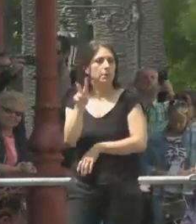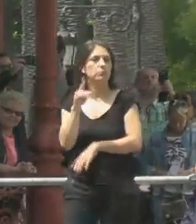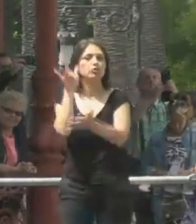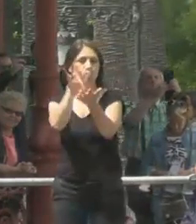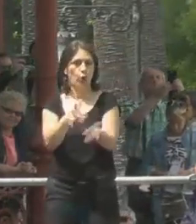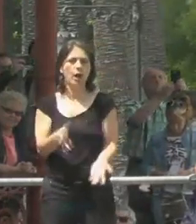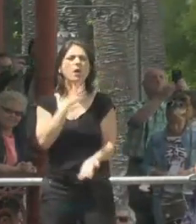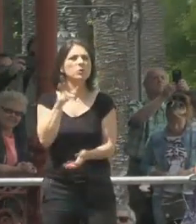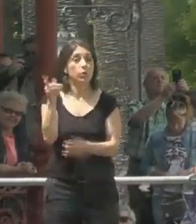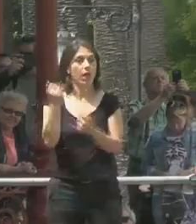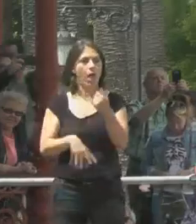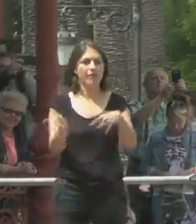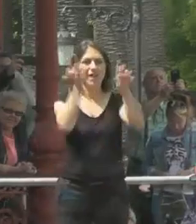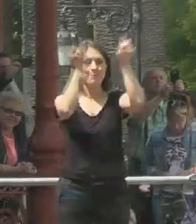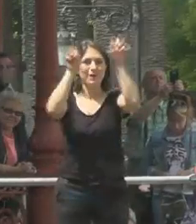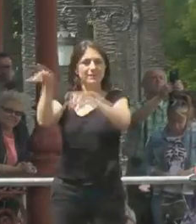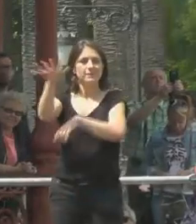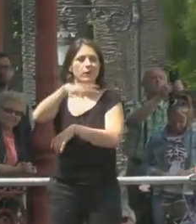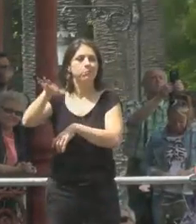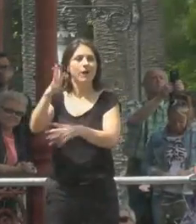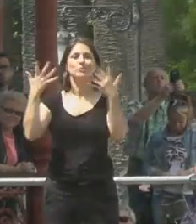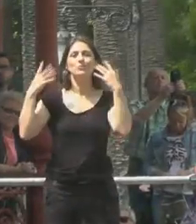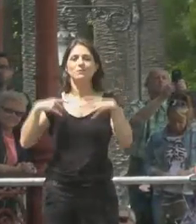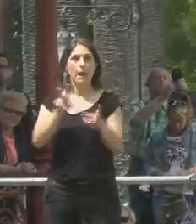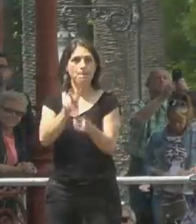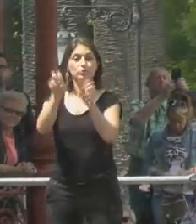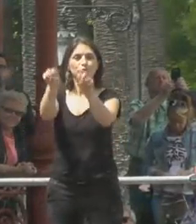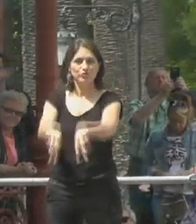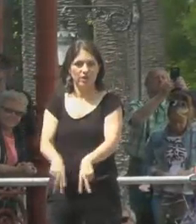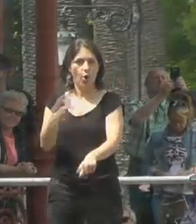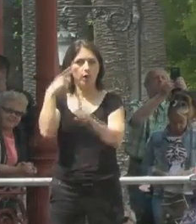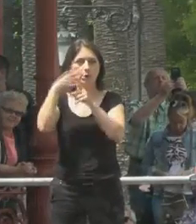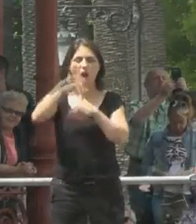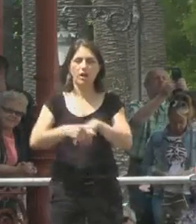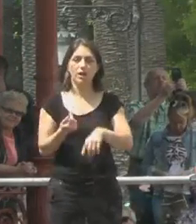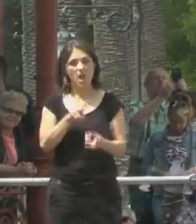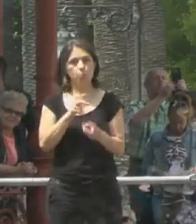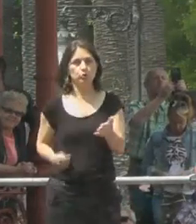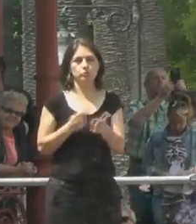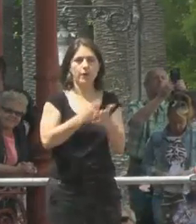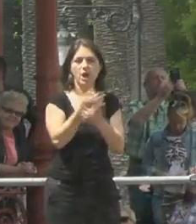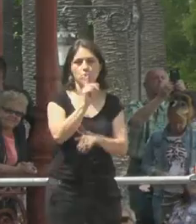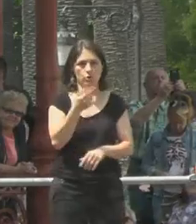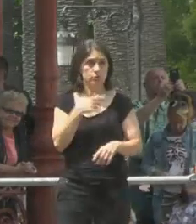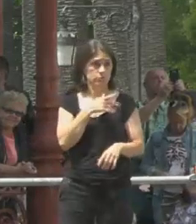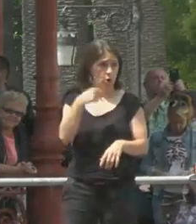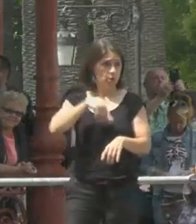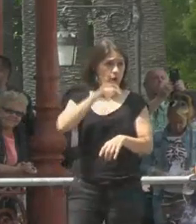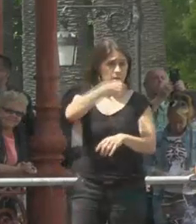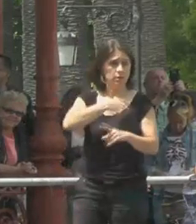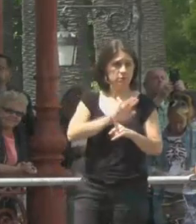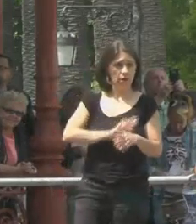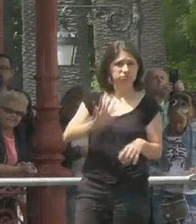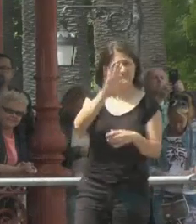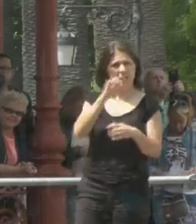hemos visto dimitir porque tiene las empresas en Panamá, para no contribuir aquí, para no sostener nuestro Estado de derechos